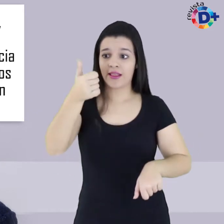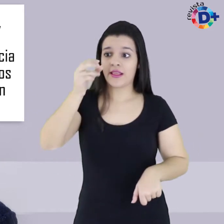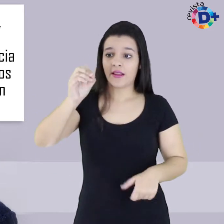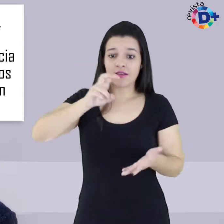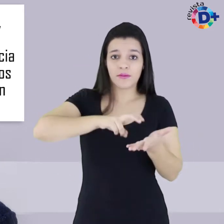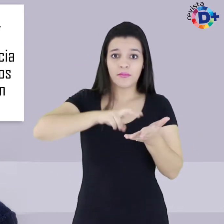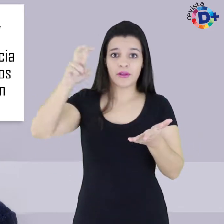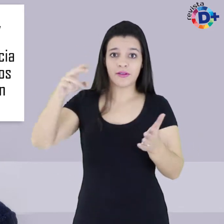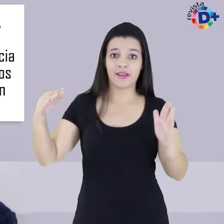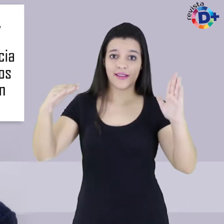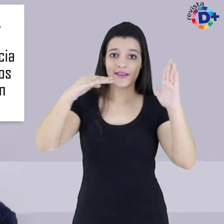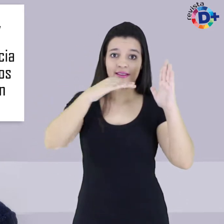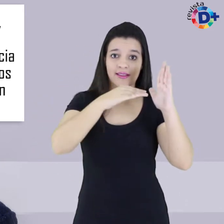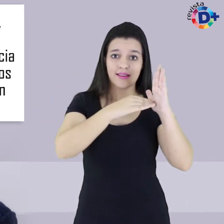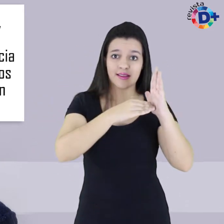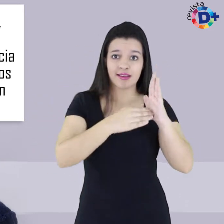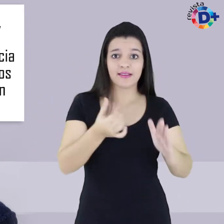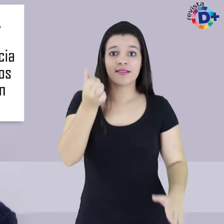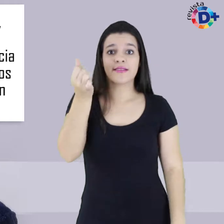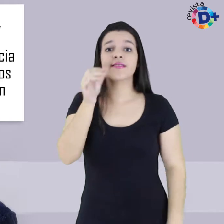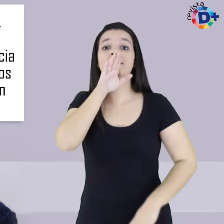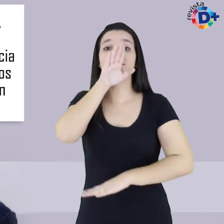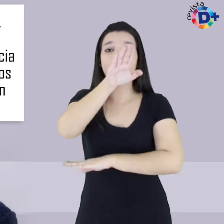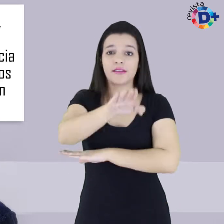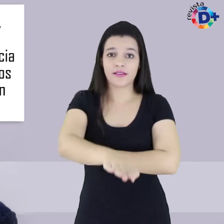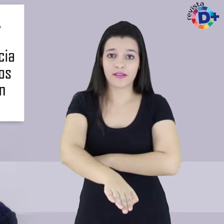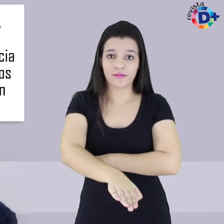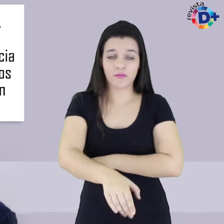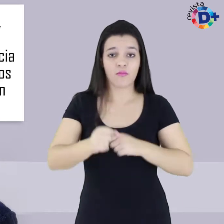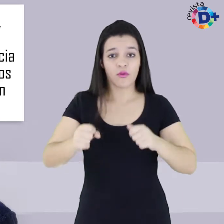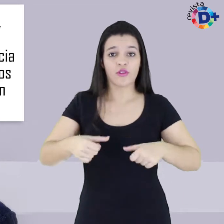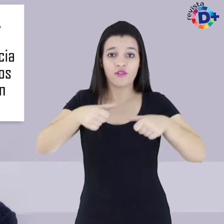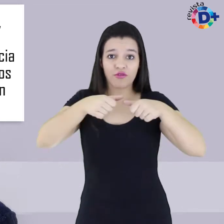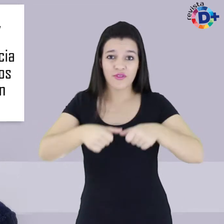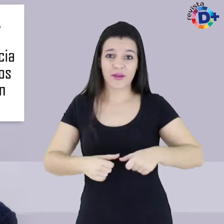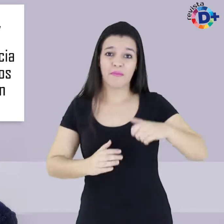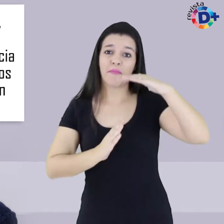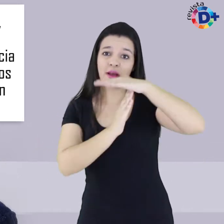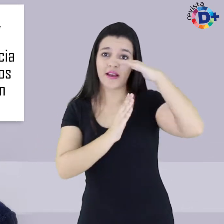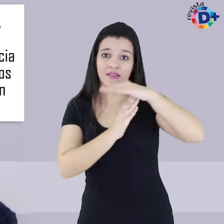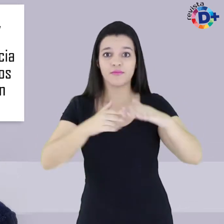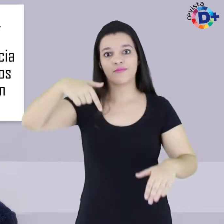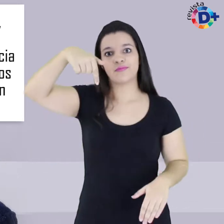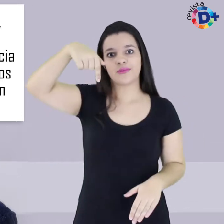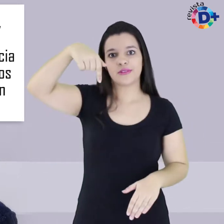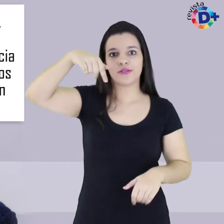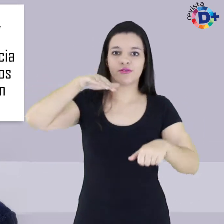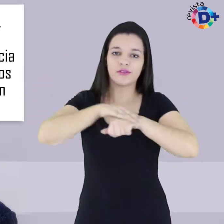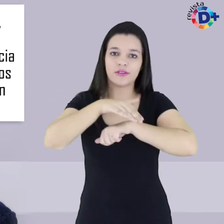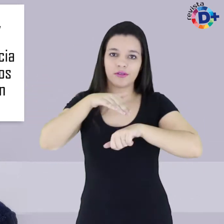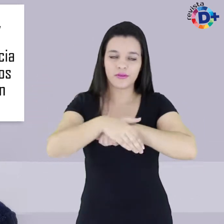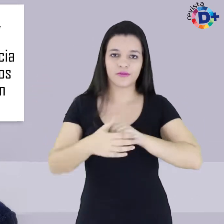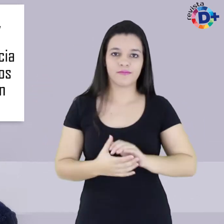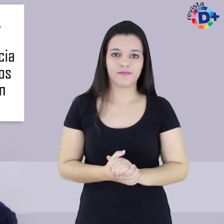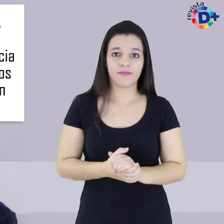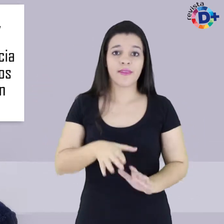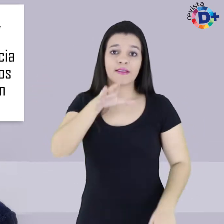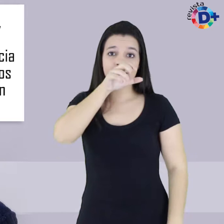às 6 da tarde, com permanência até às 19 horas. Aos sábados, domingos